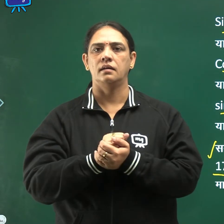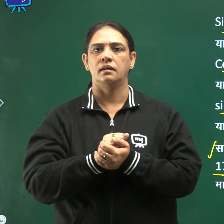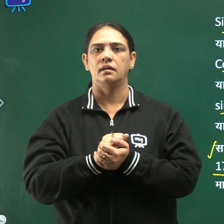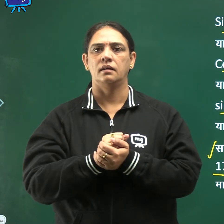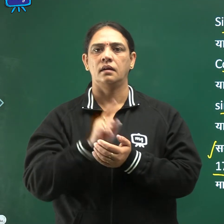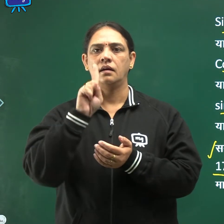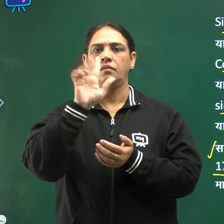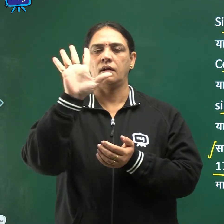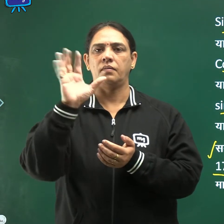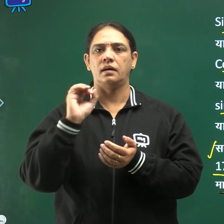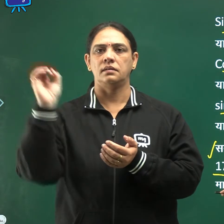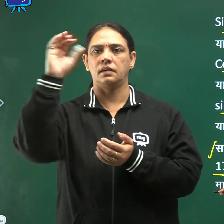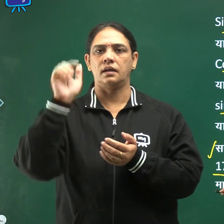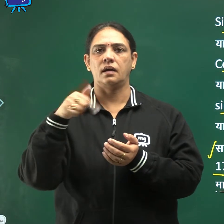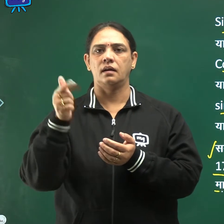15 डिग्री का